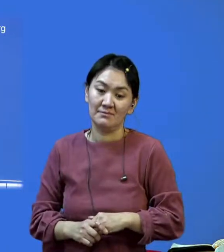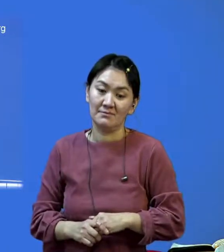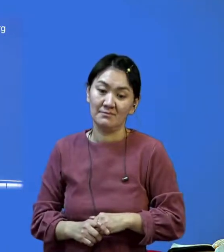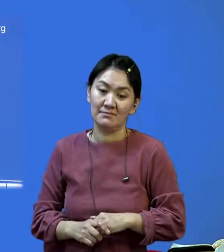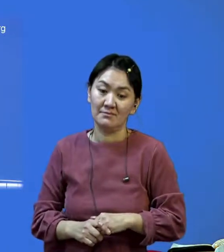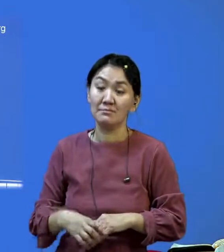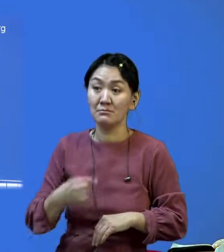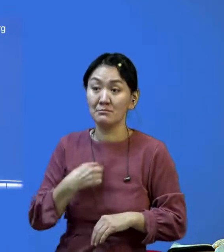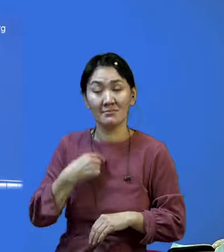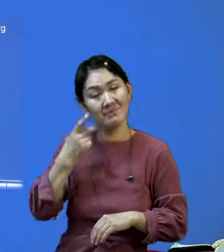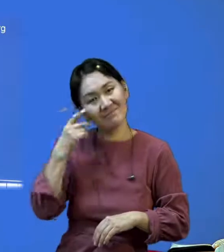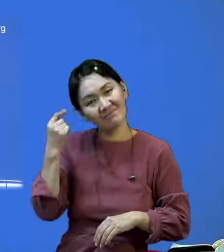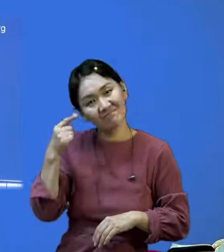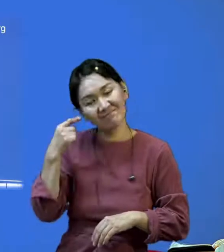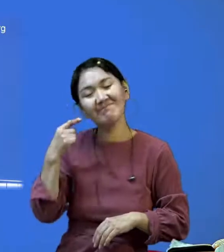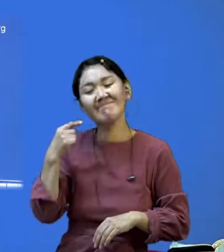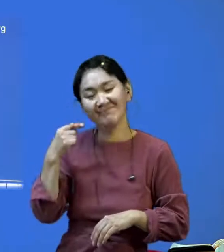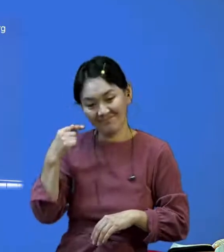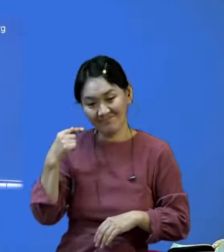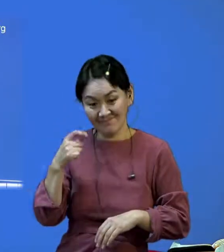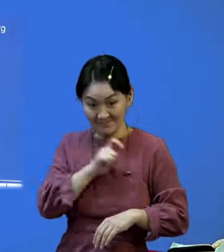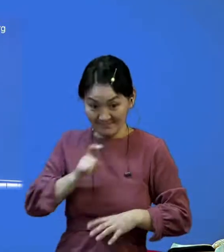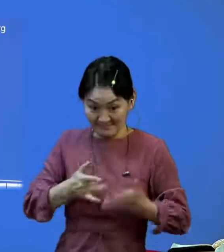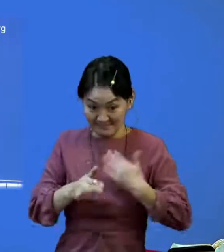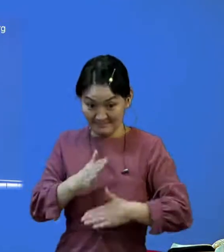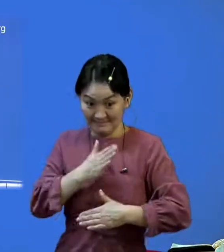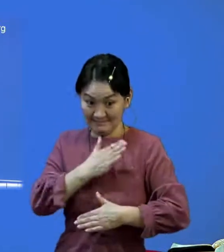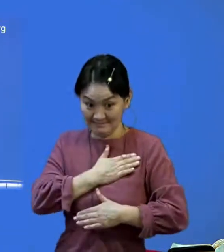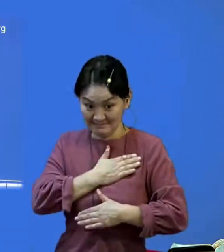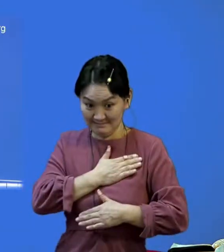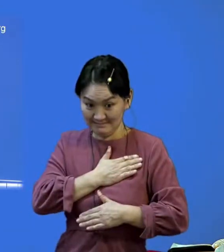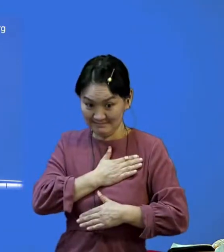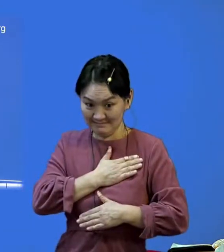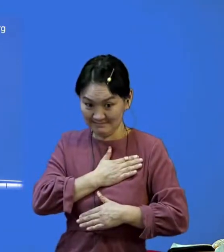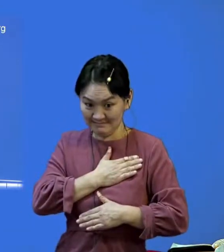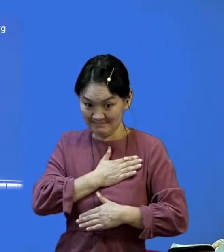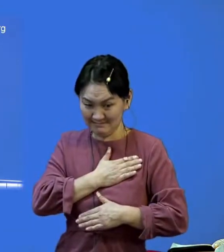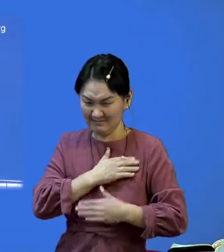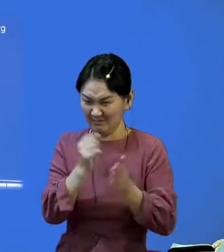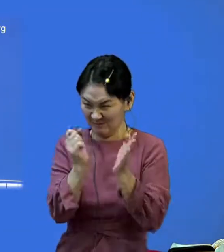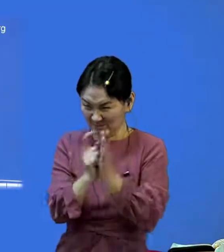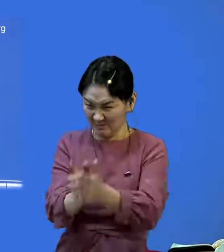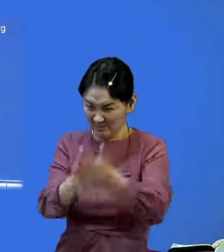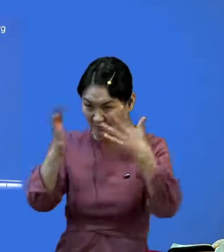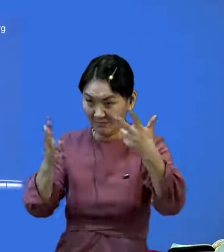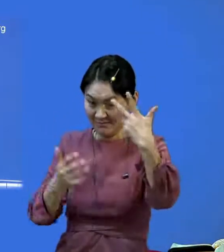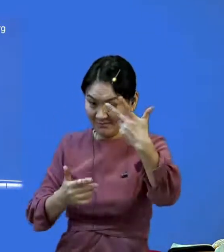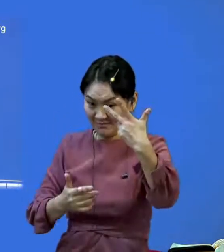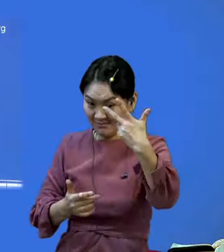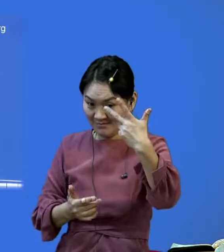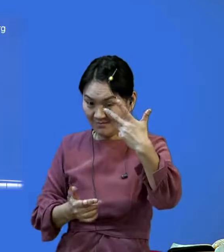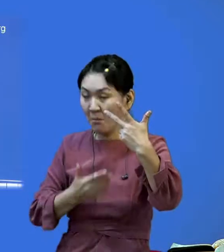Тийм учраас би тэгэж бодсон. Христ итгэж хүнд байхгүй. Одоо томор одоо гурван зүйл байна тийм ээ.